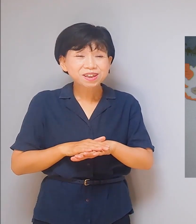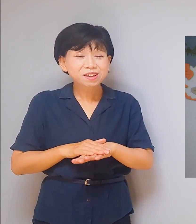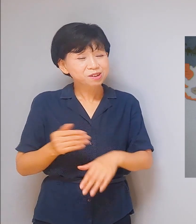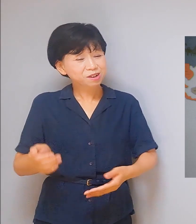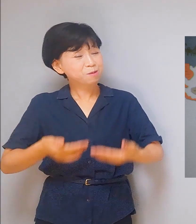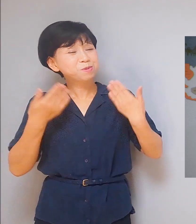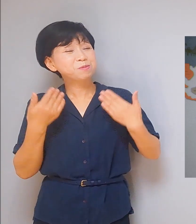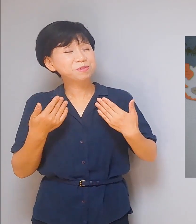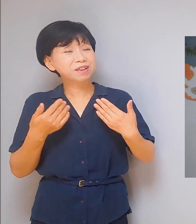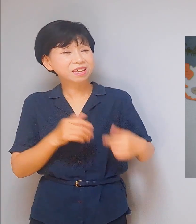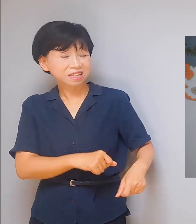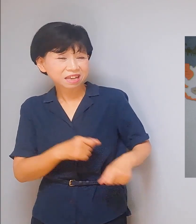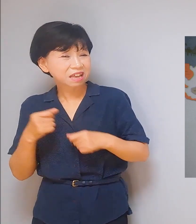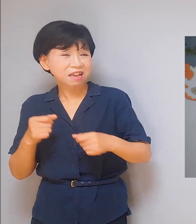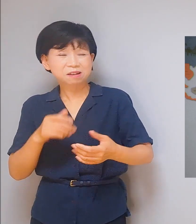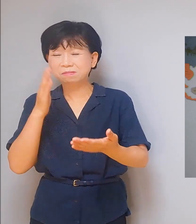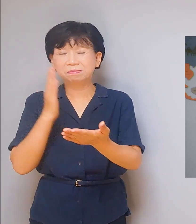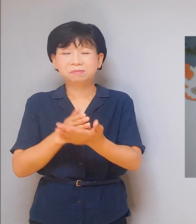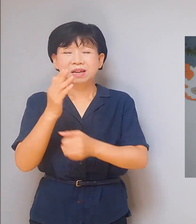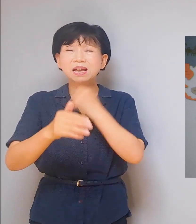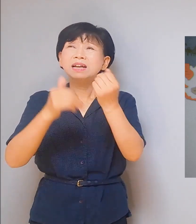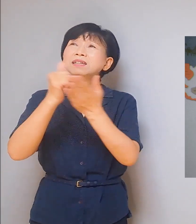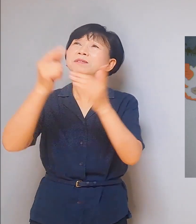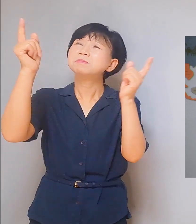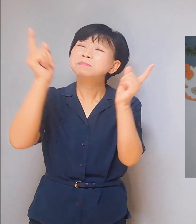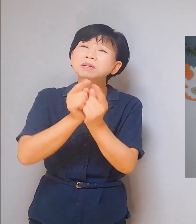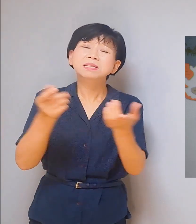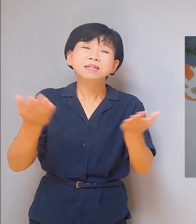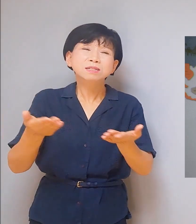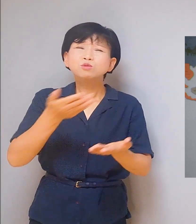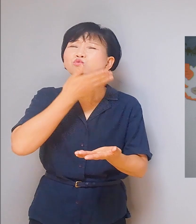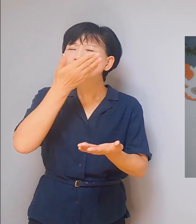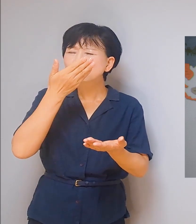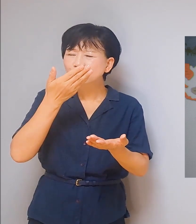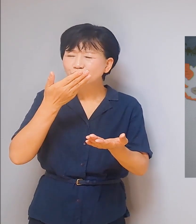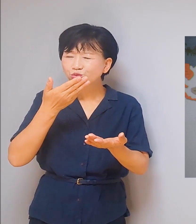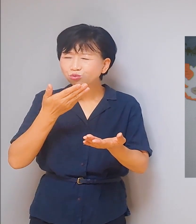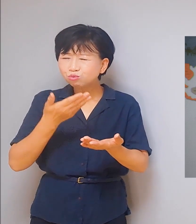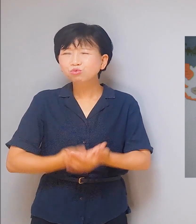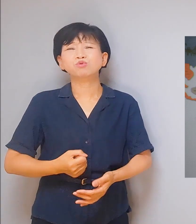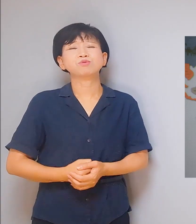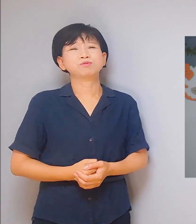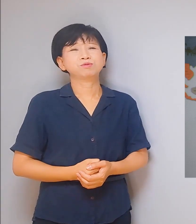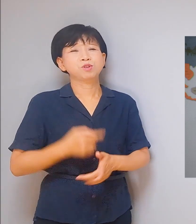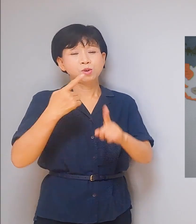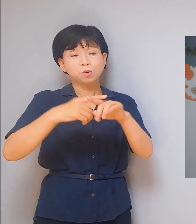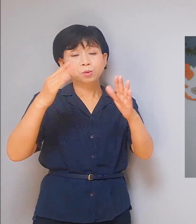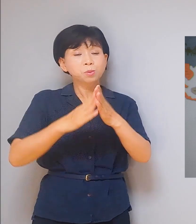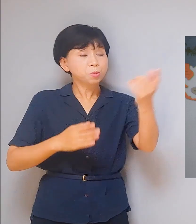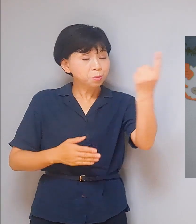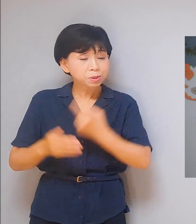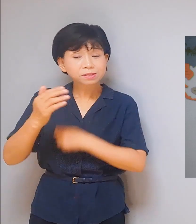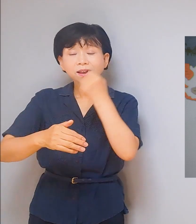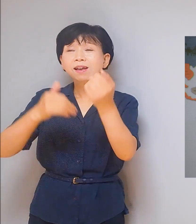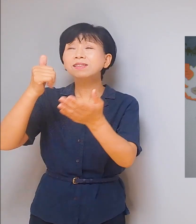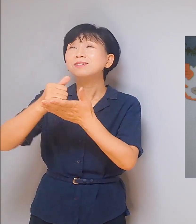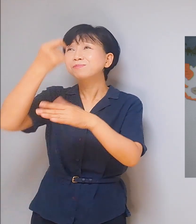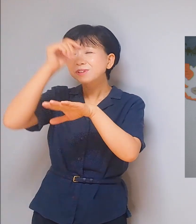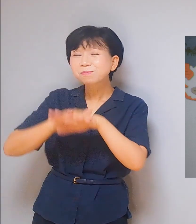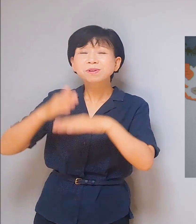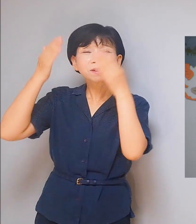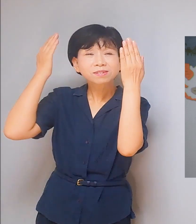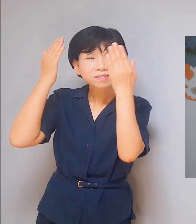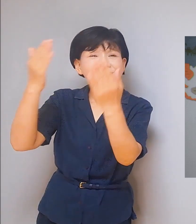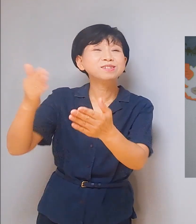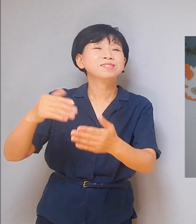됩니다. 하나님 만나는 일 중요하게 생각해야 돼요. 그러니까 교회에 나와서 하나님께